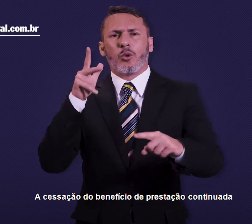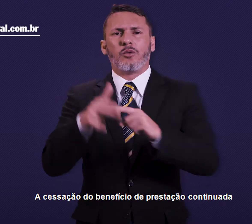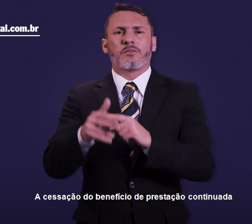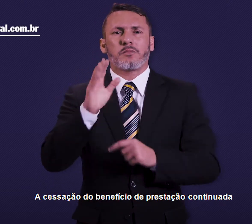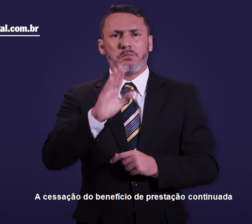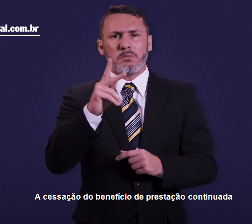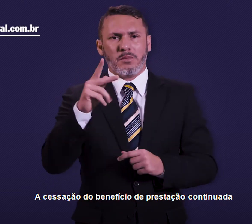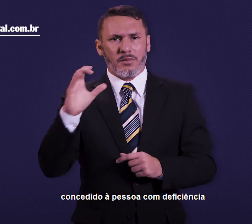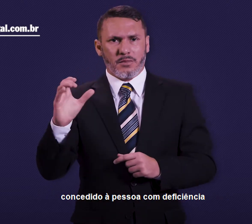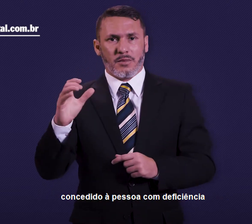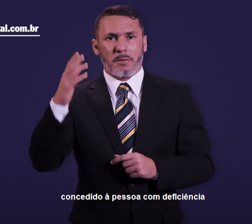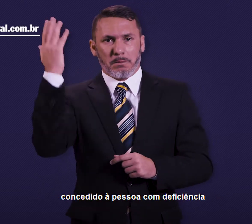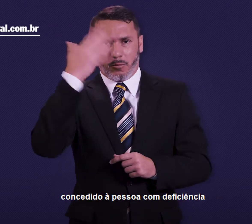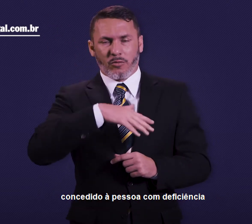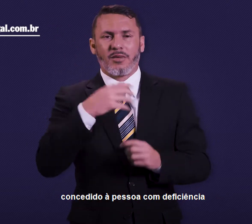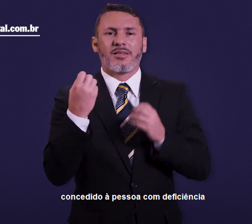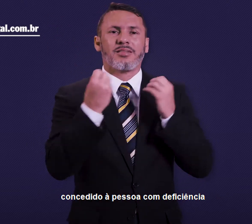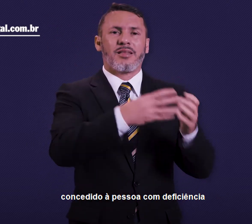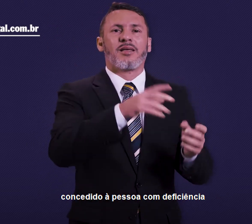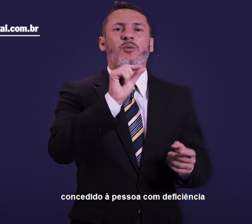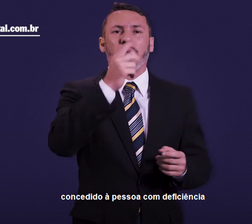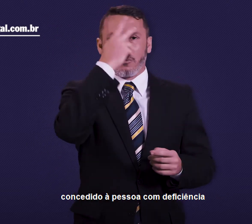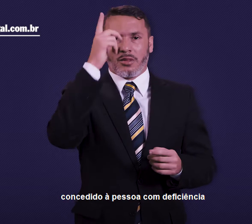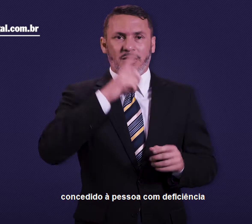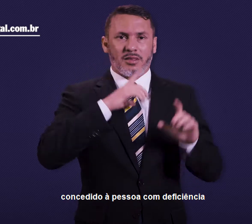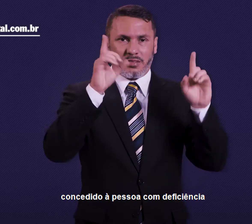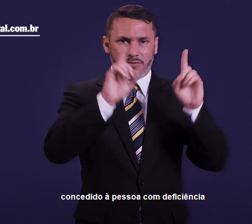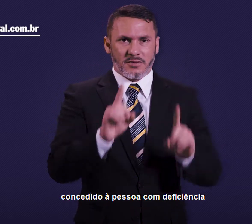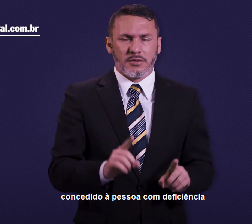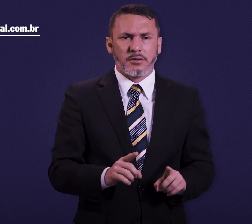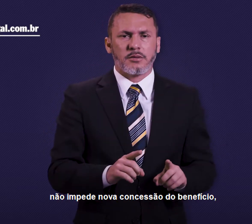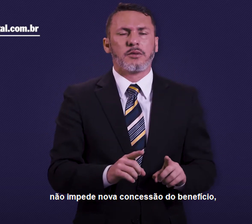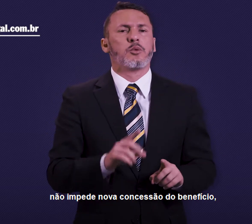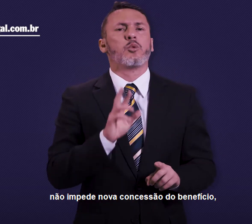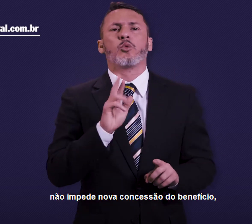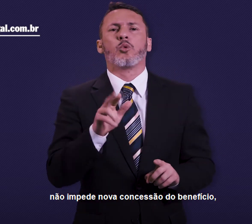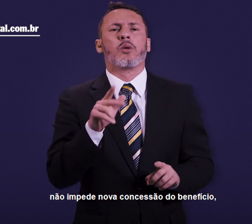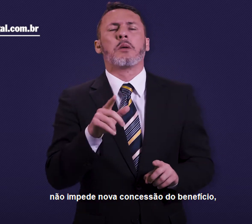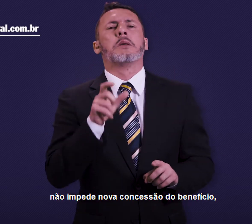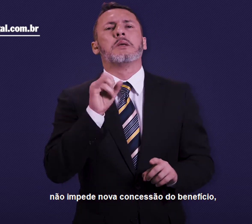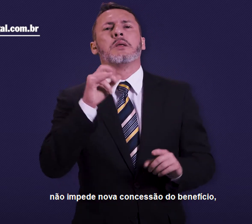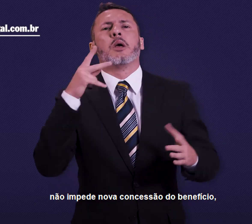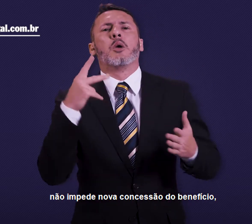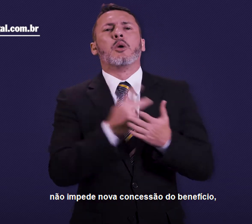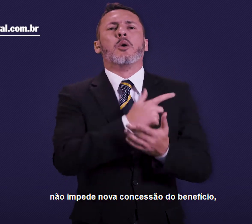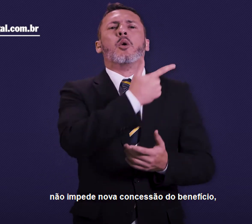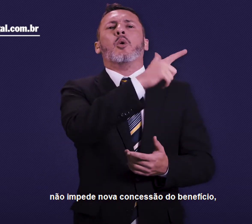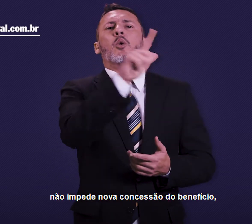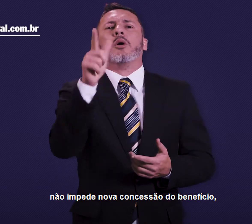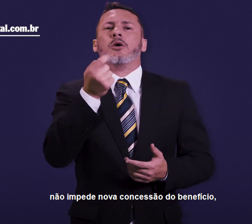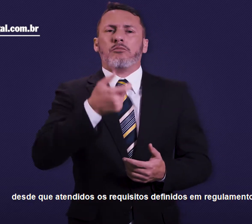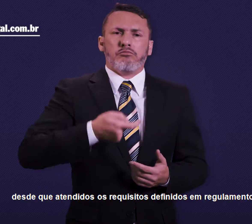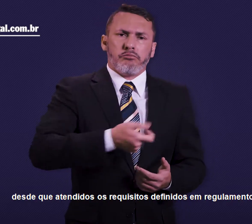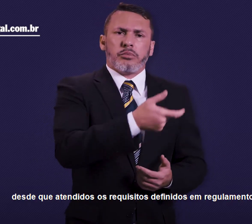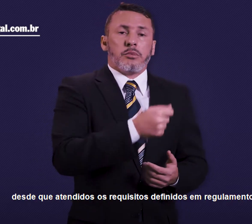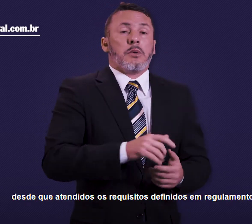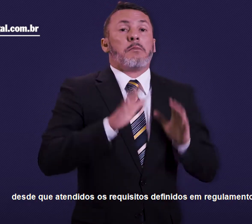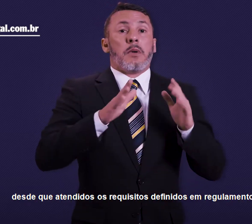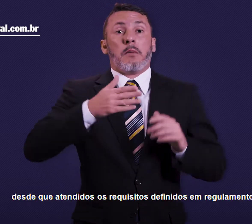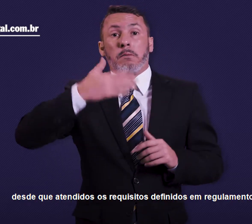prestação continuada concedido à pessoa com deficiência não impede nova concessão do benefício desde que